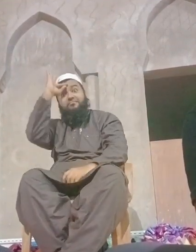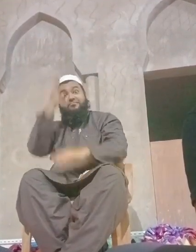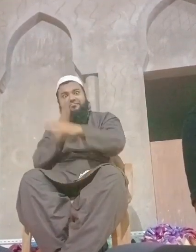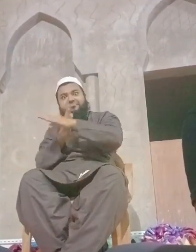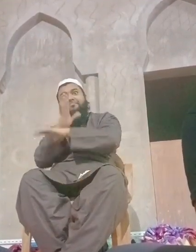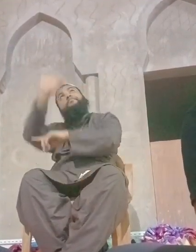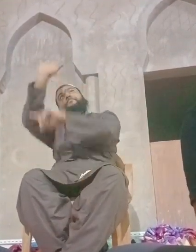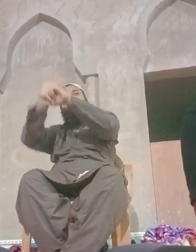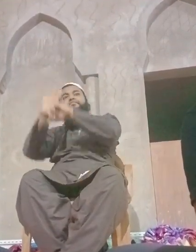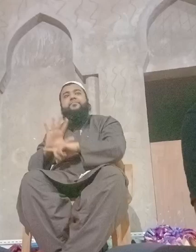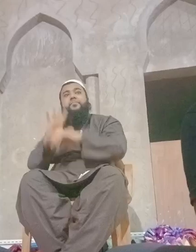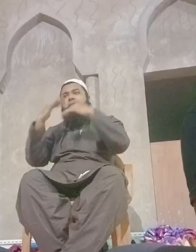আলাইহিস সালাতু ওয়াস সালামের শক্তি,